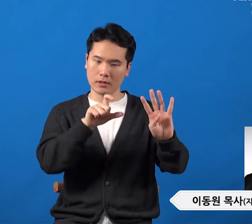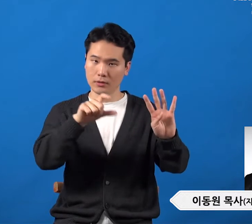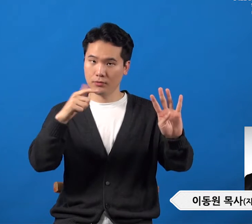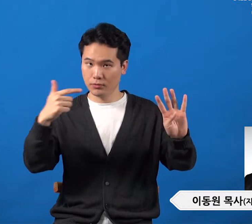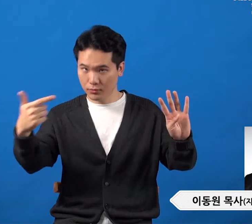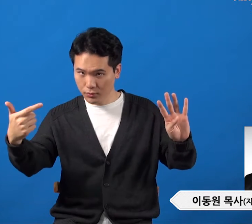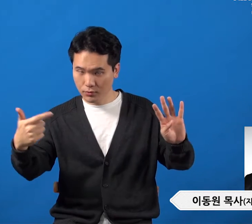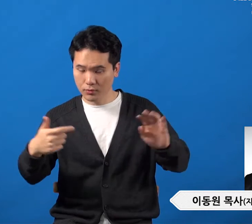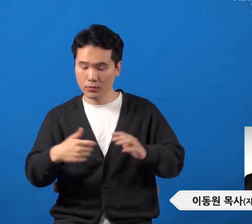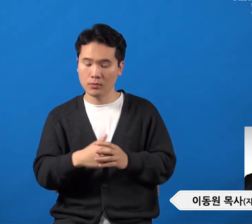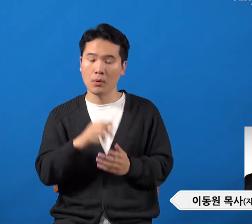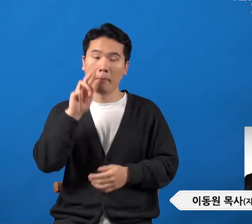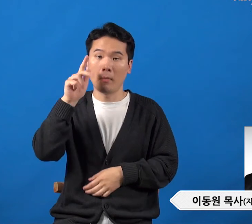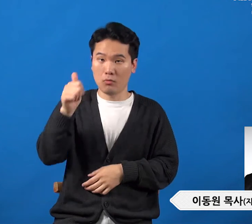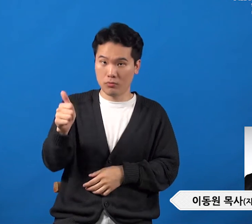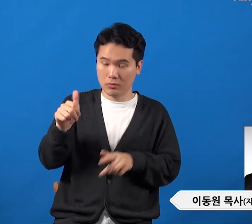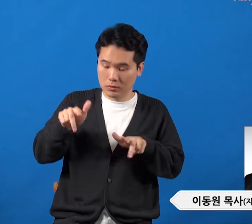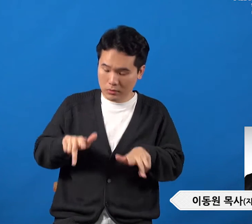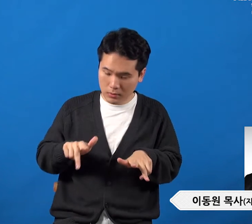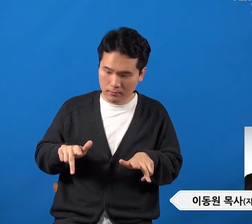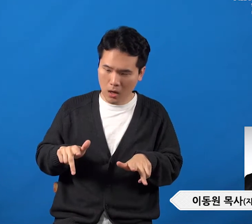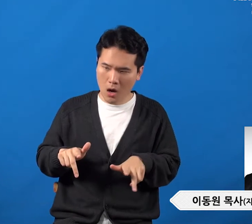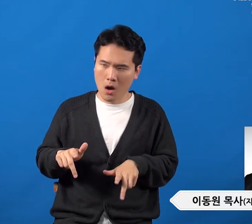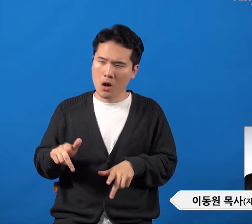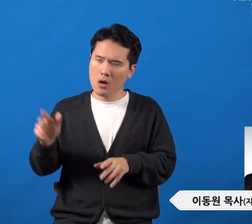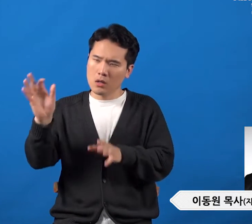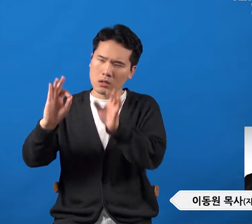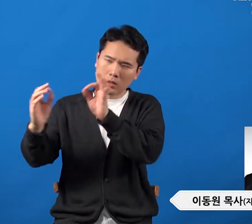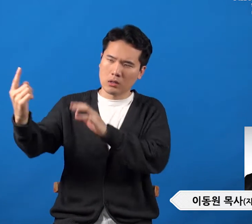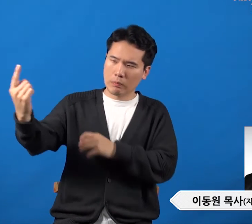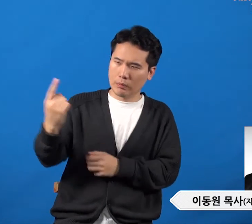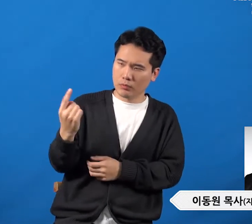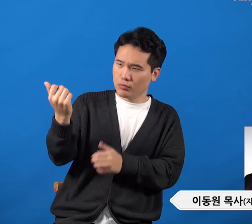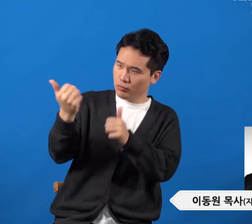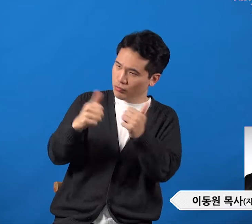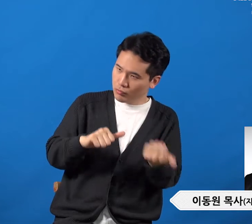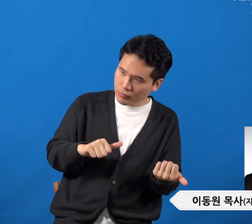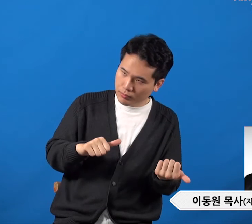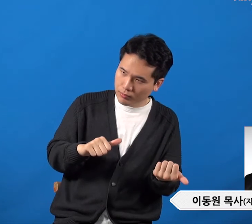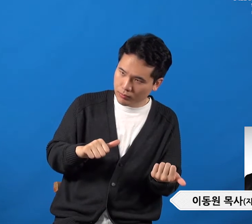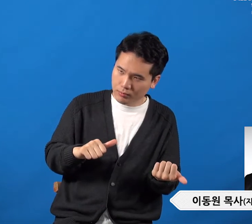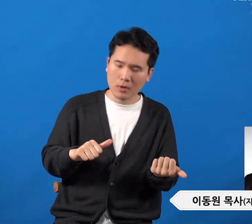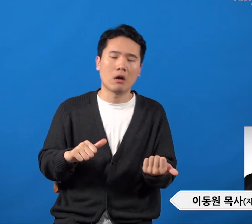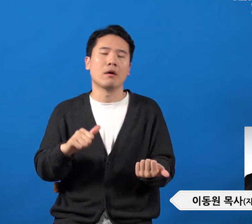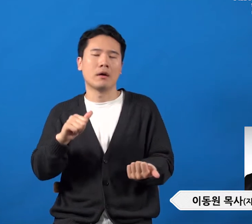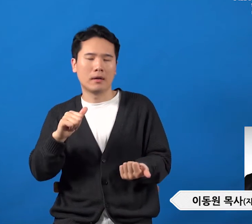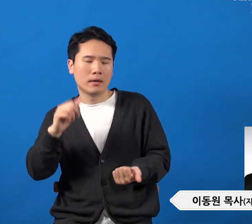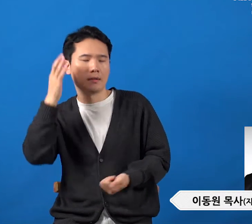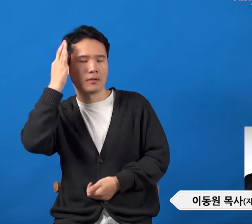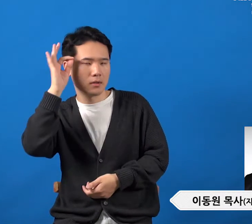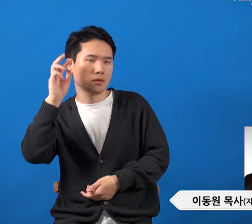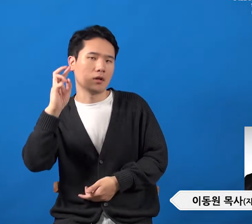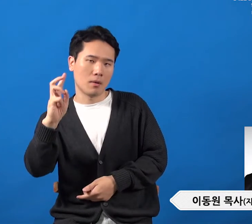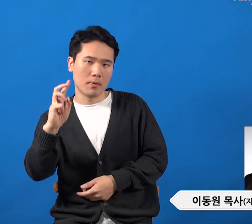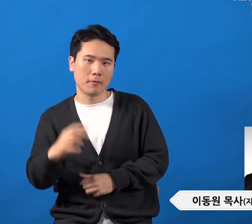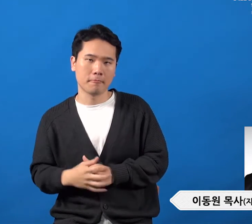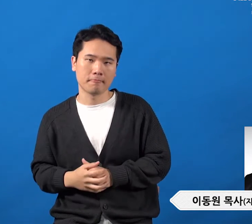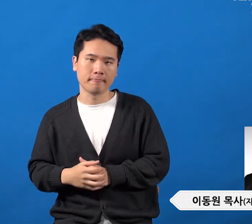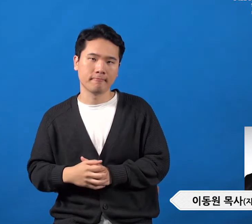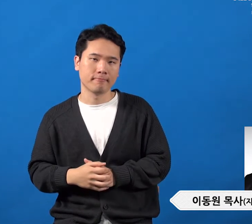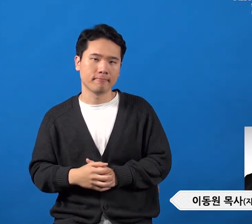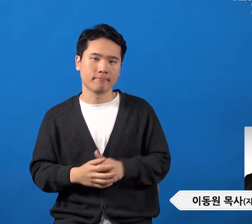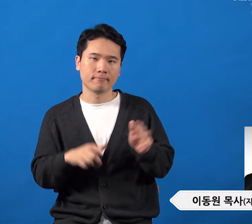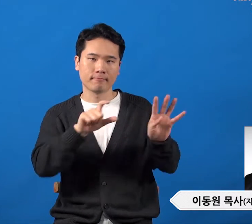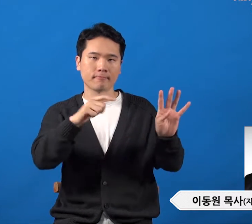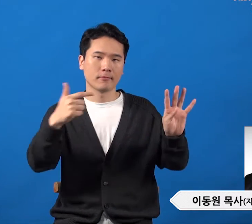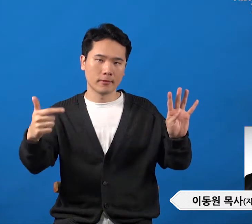바울은 이미 다가오는 자신의 죽음을 충분히 예감하고 있었음을 볼 수가 있습니다. 자, 디모데후서